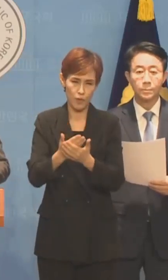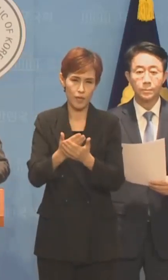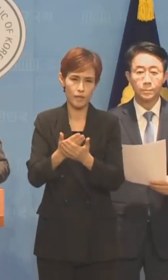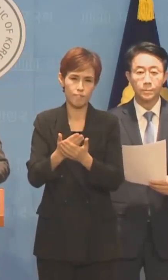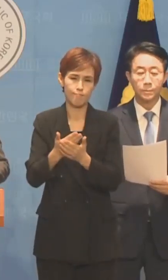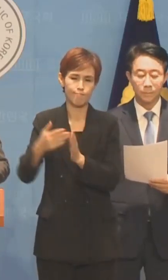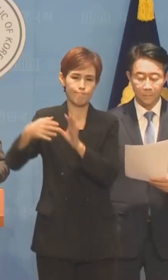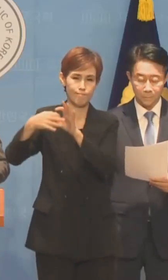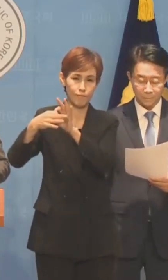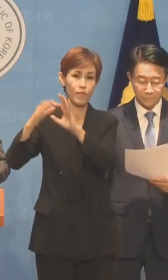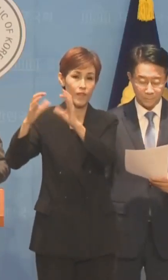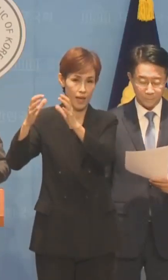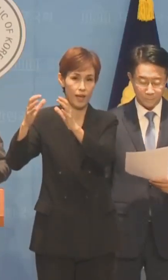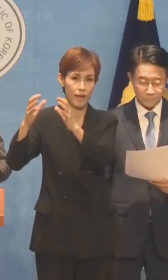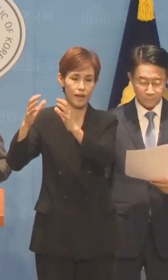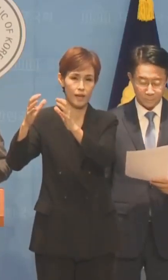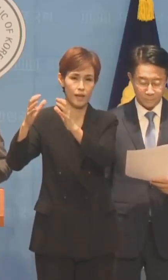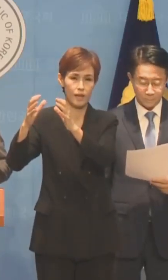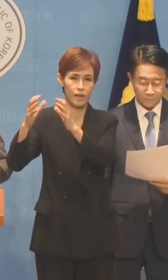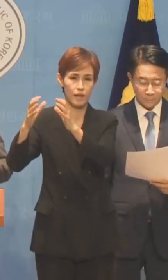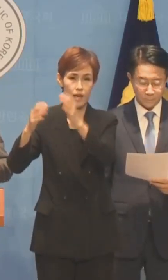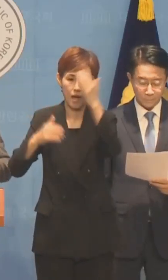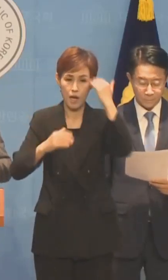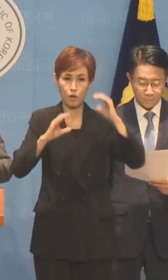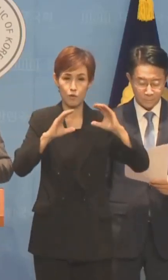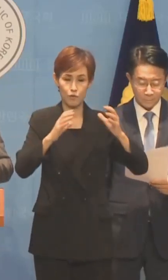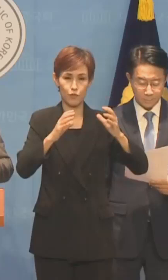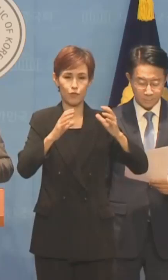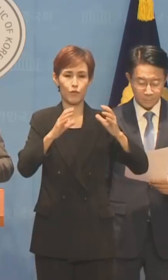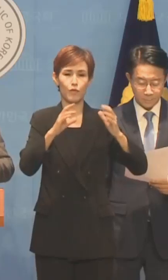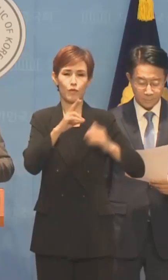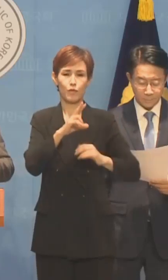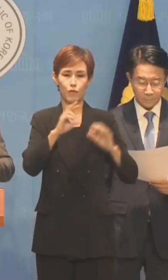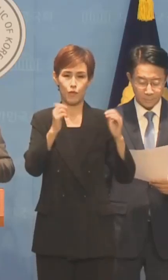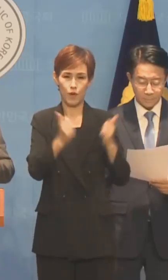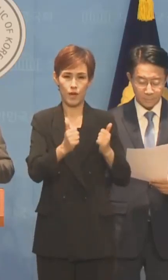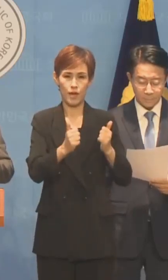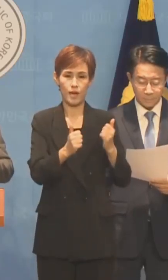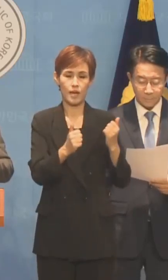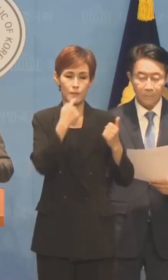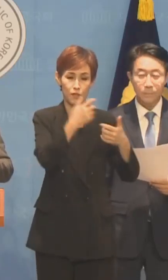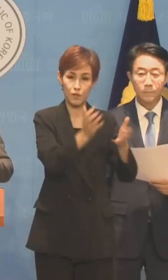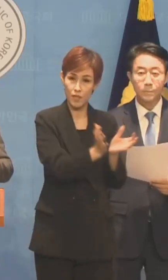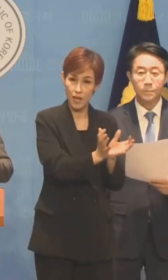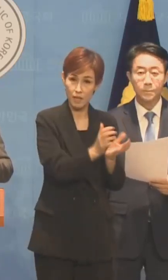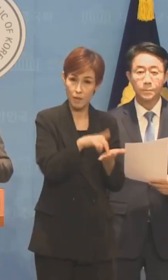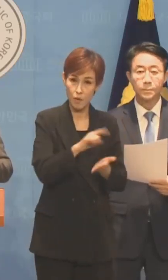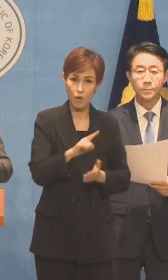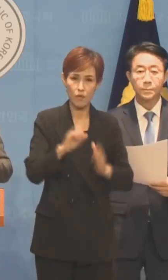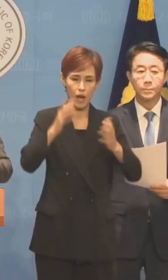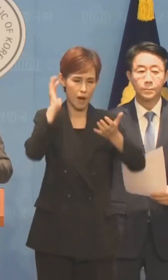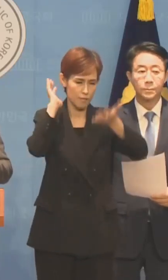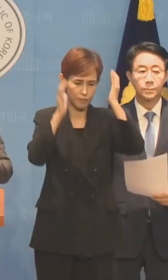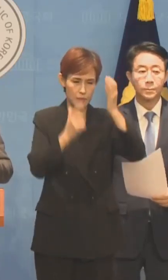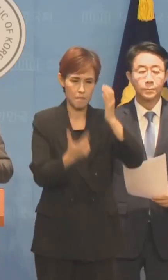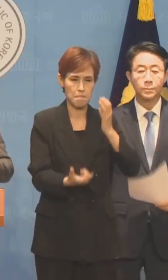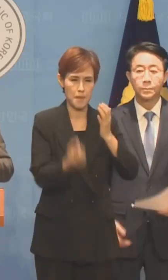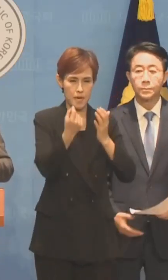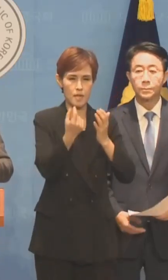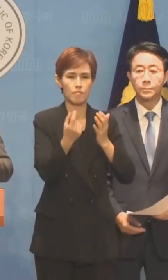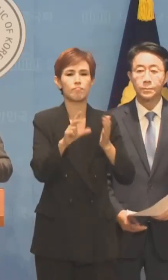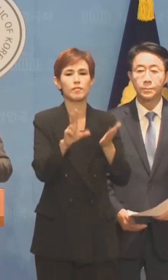전략적 파트너이다. 대한민국 국회 원내 제1당인 더불어민주당은 국가적 혼란을 조기에